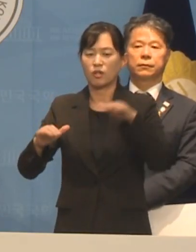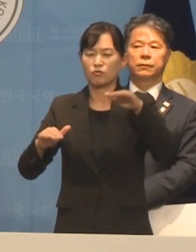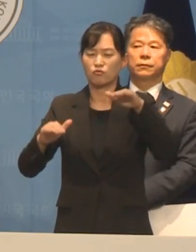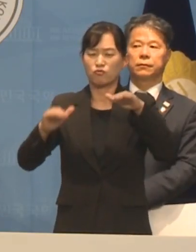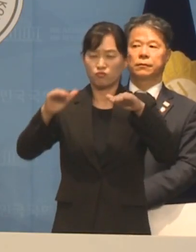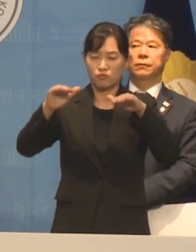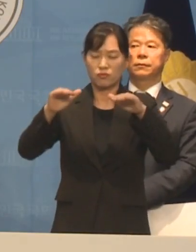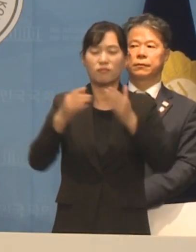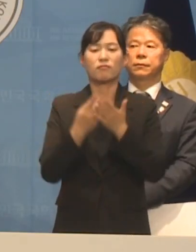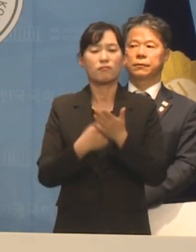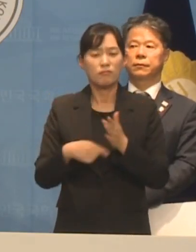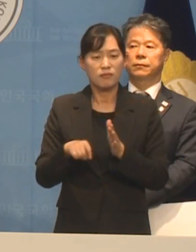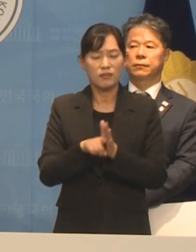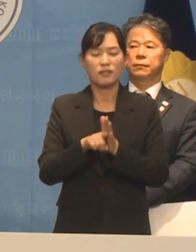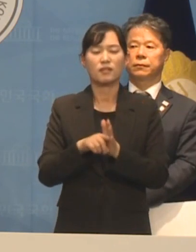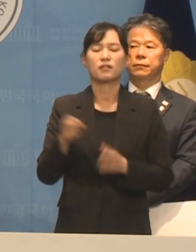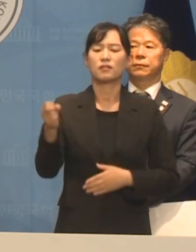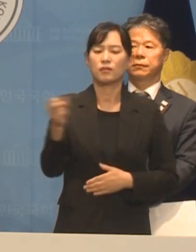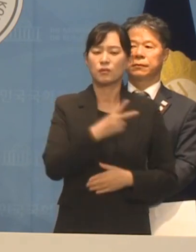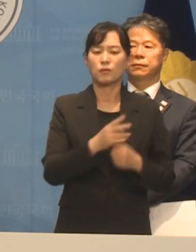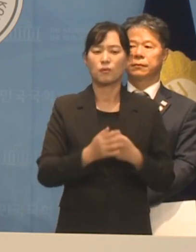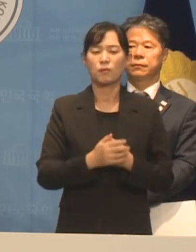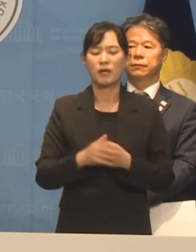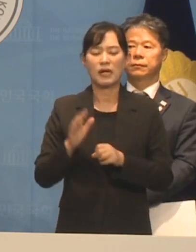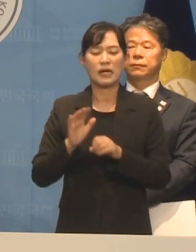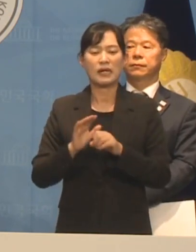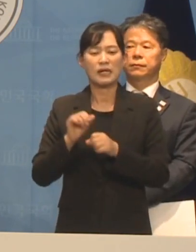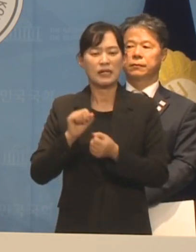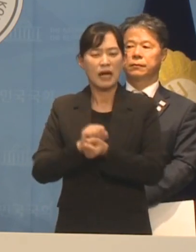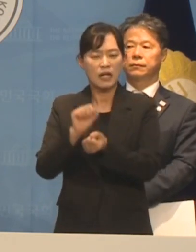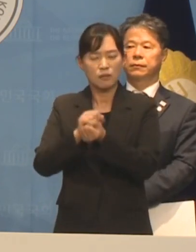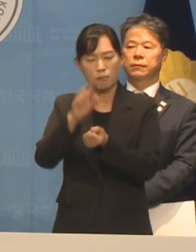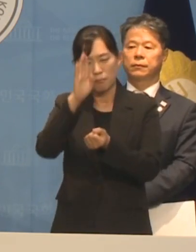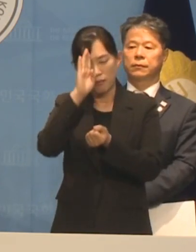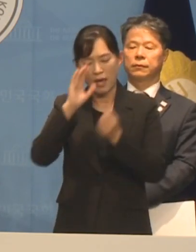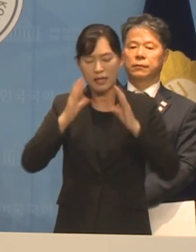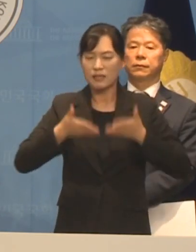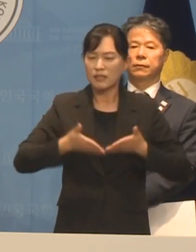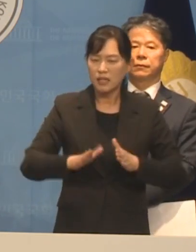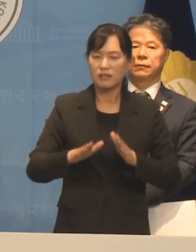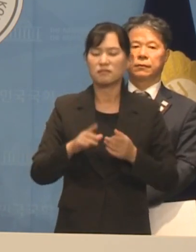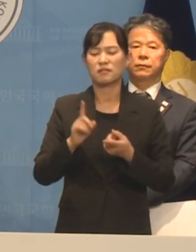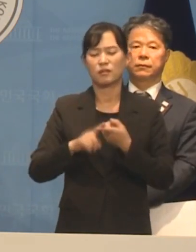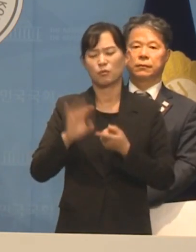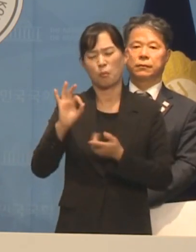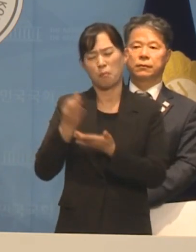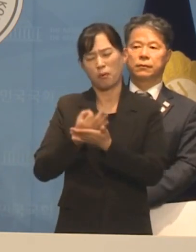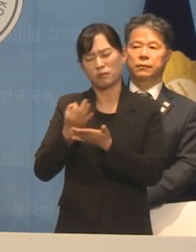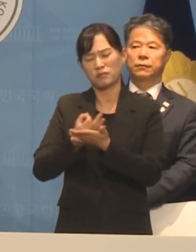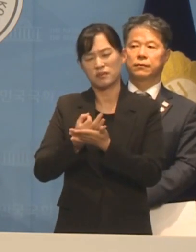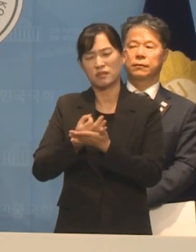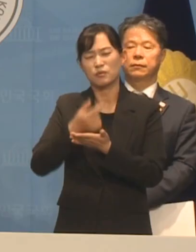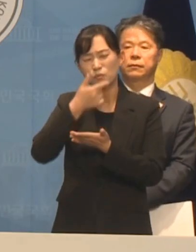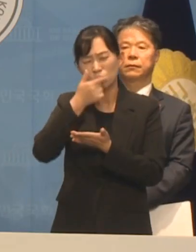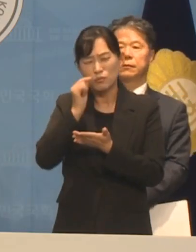줄이기 위해 그리고 감염 예상분만 등 수익성이 낮은 필수 의료